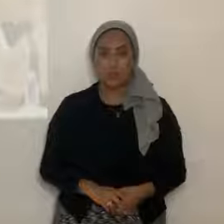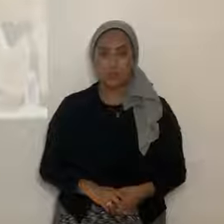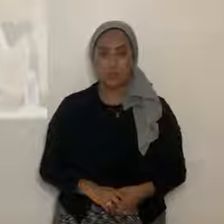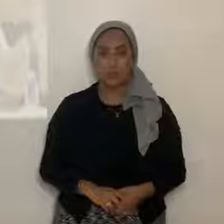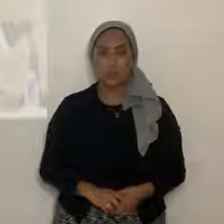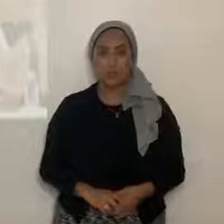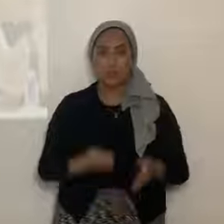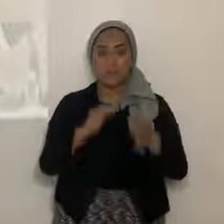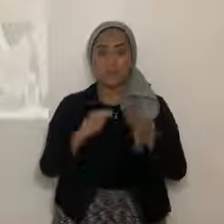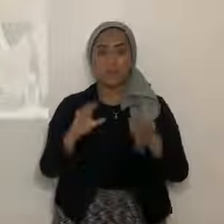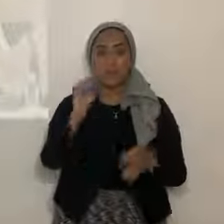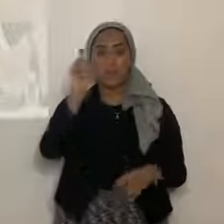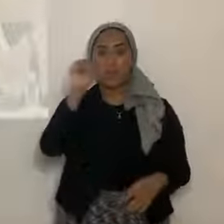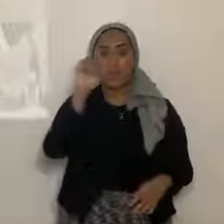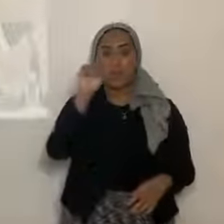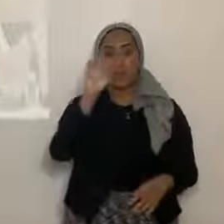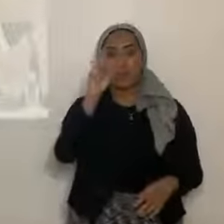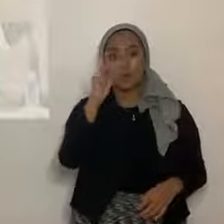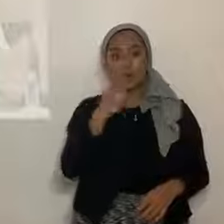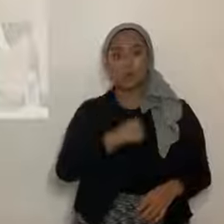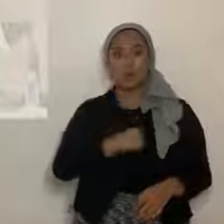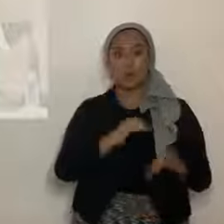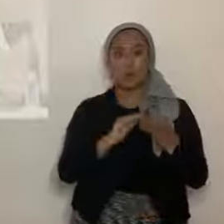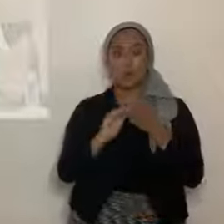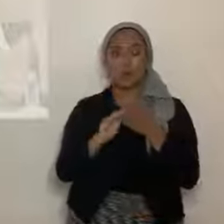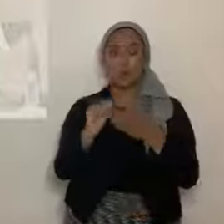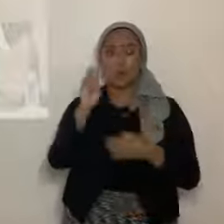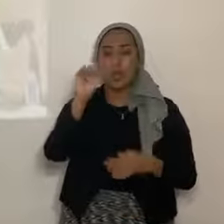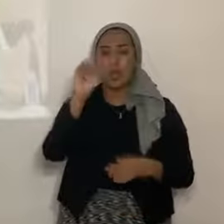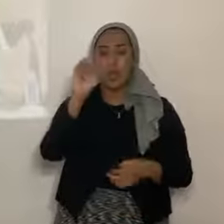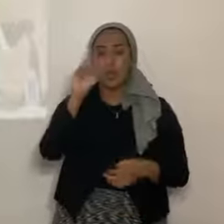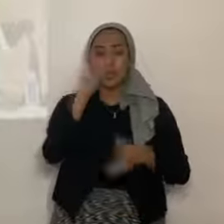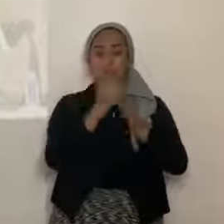Perdón, Marcos 6, Mr. Hermeón, Marcos 6, 33.